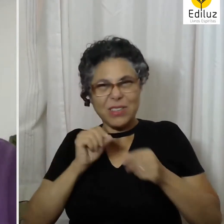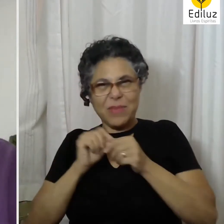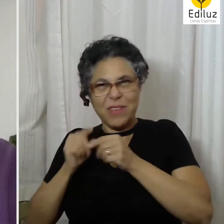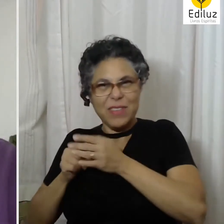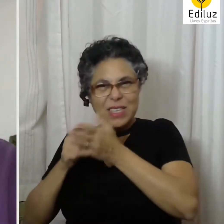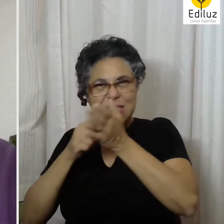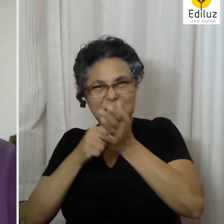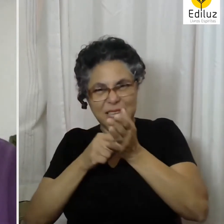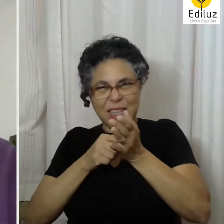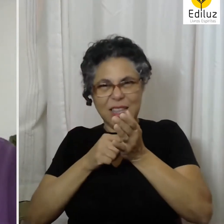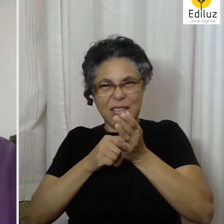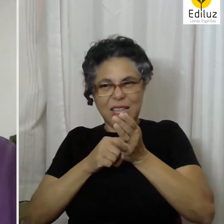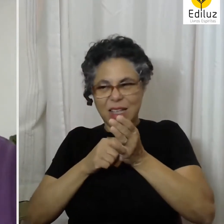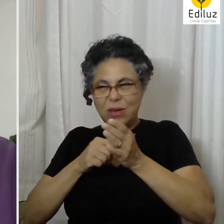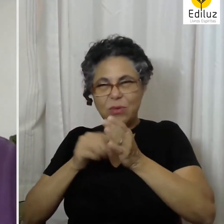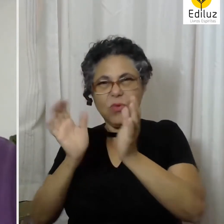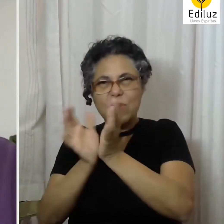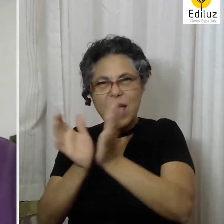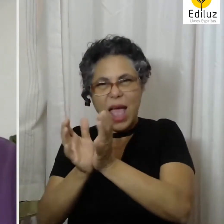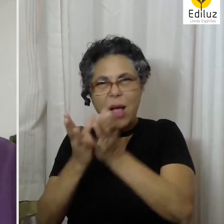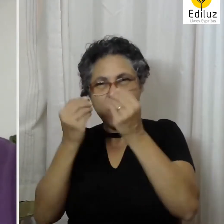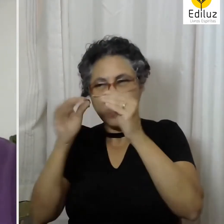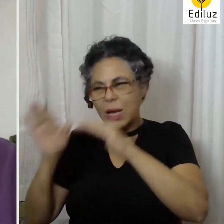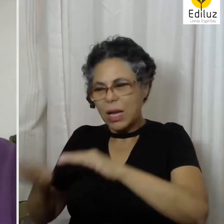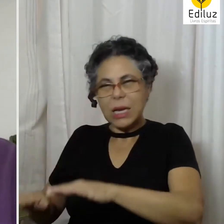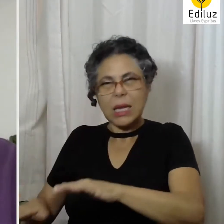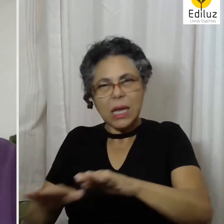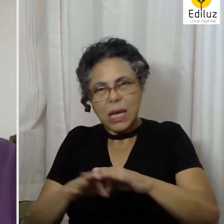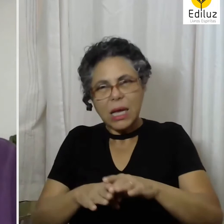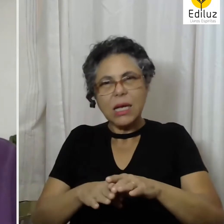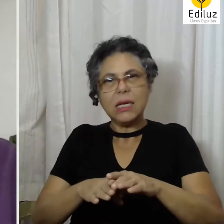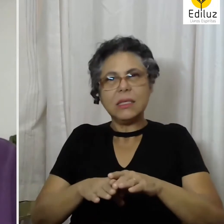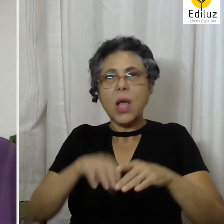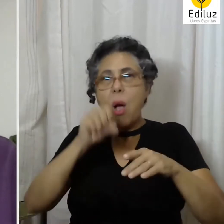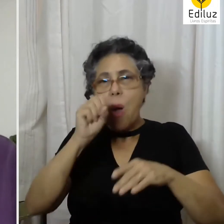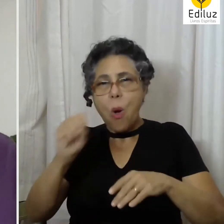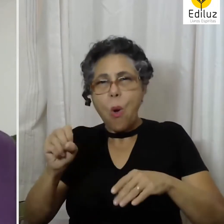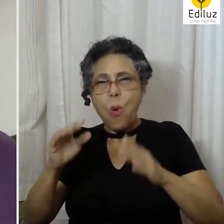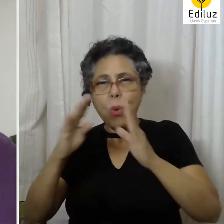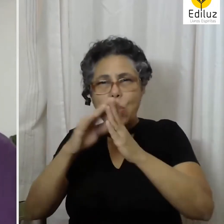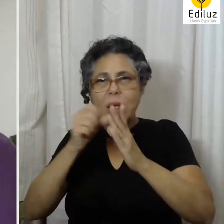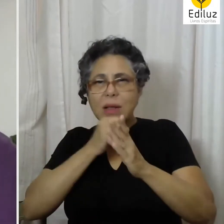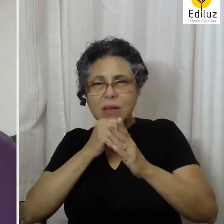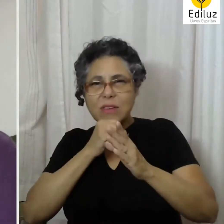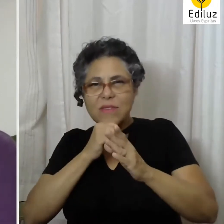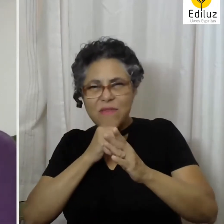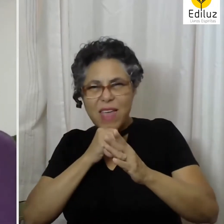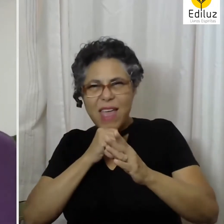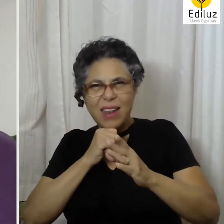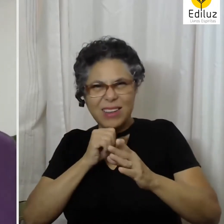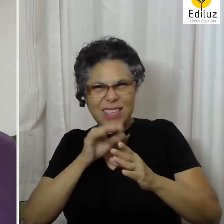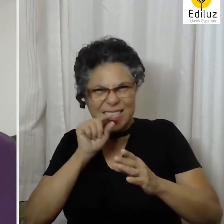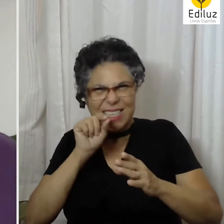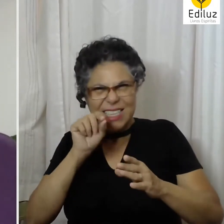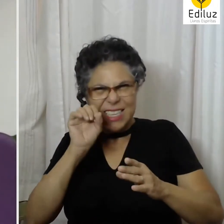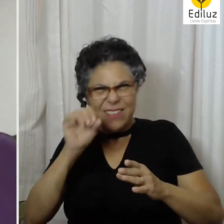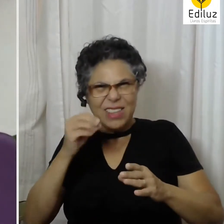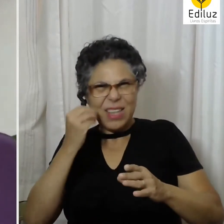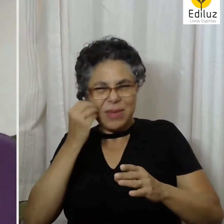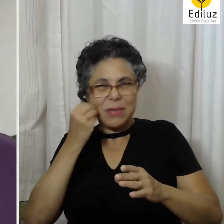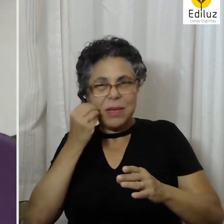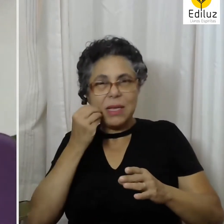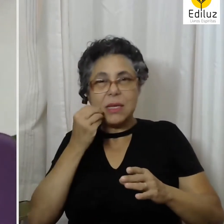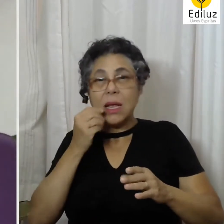um asilo, aqueles que tiveram essa experiência sabem, não precisamos